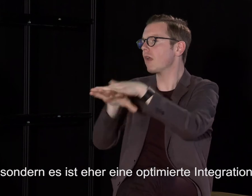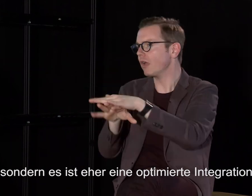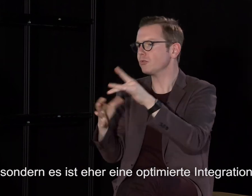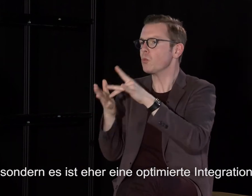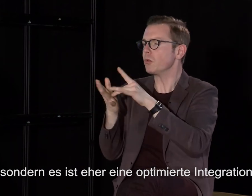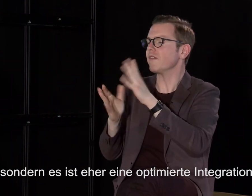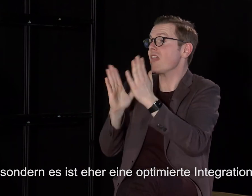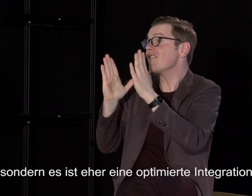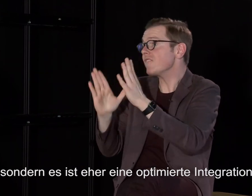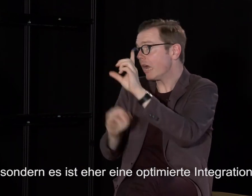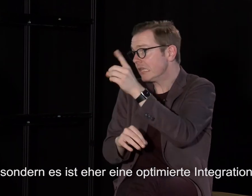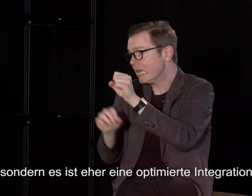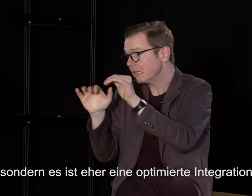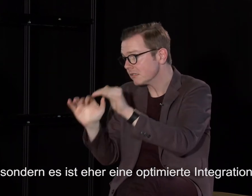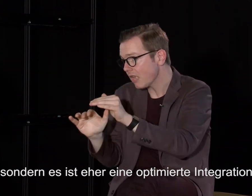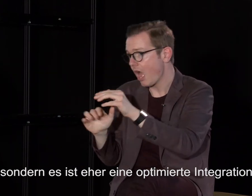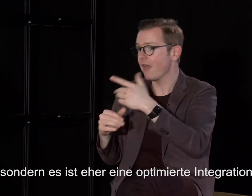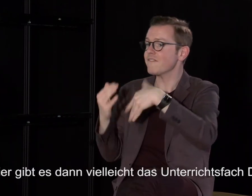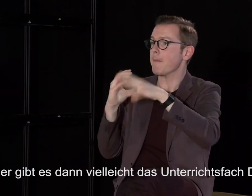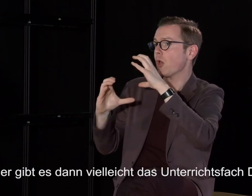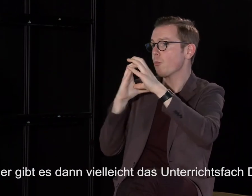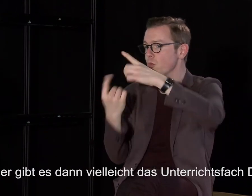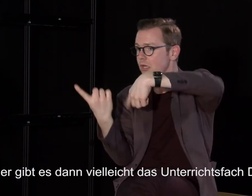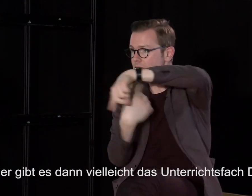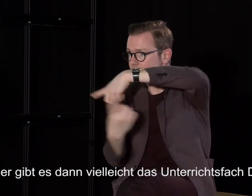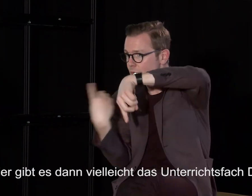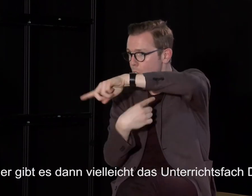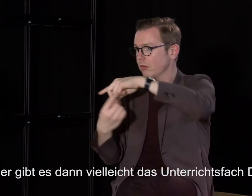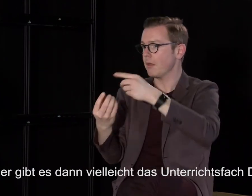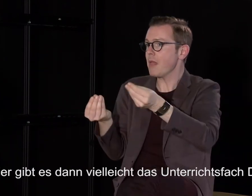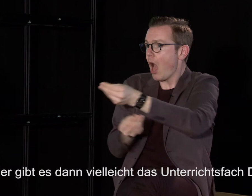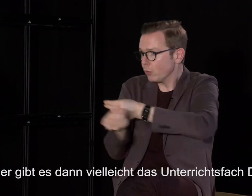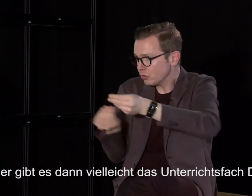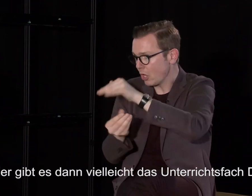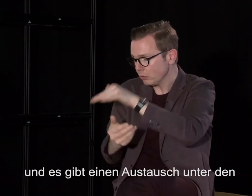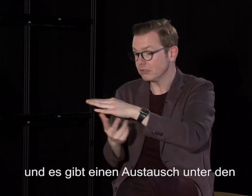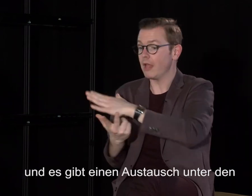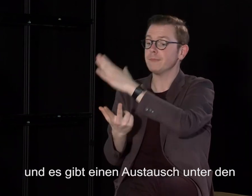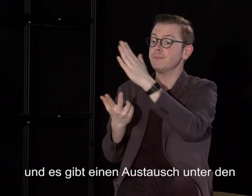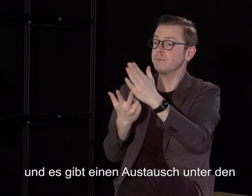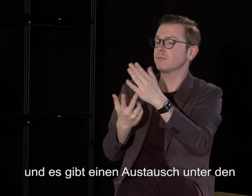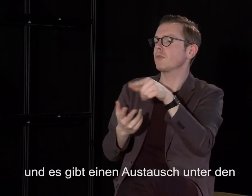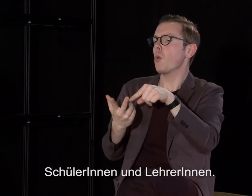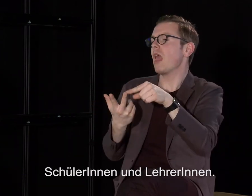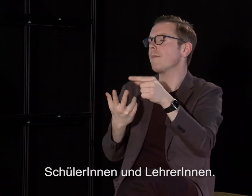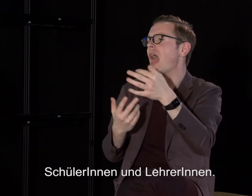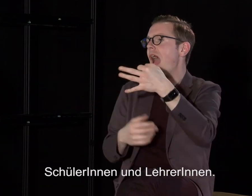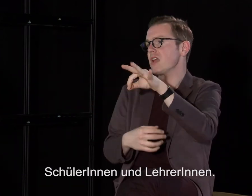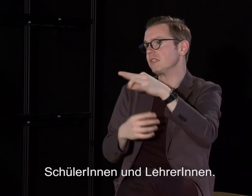Also Inklusion passt nicht, sondern eher optimierte Integration. Da gibt es dann vielleicht das Fach DGS. Und es gibt einen Austausch unter den Schülern oder den Lehrern.